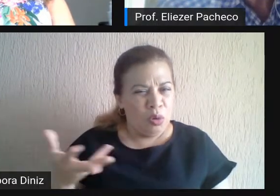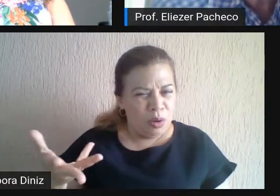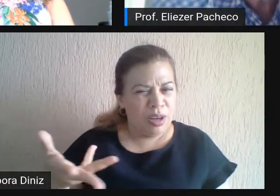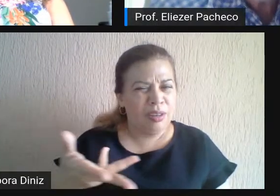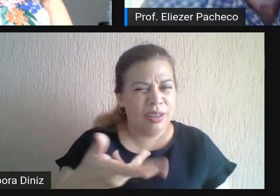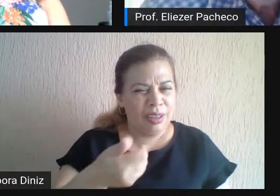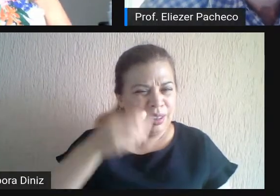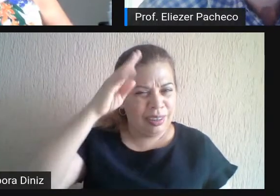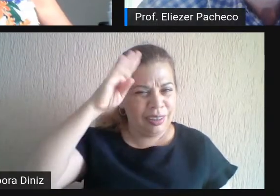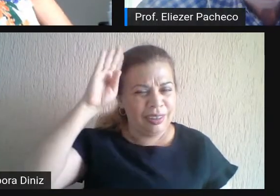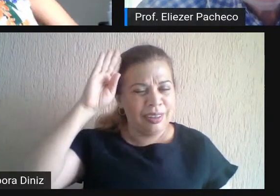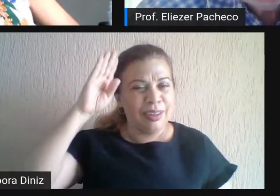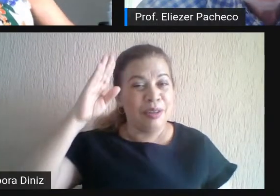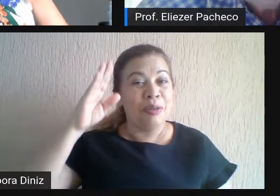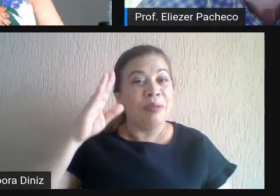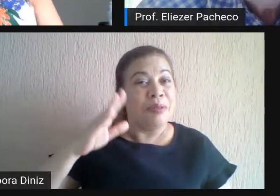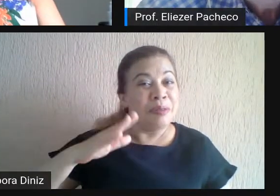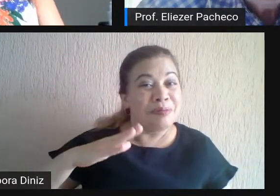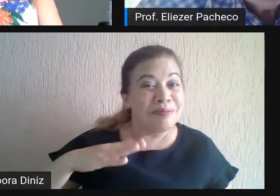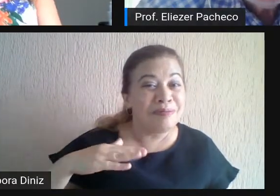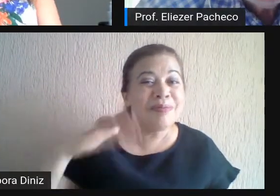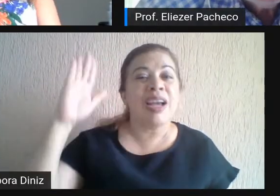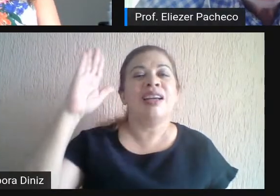nossa responsabilidade social.